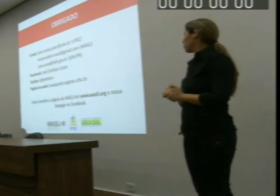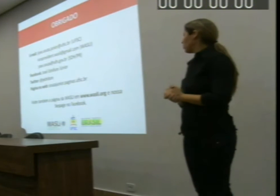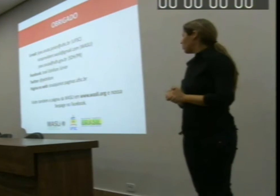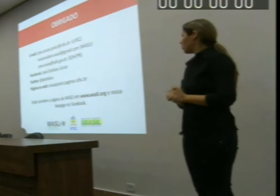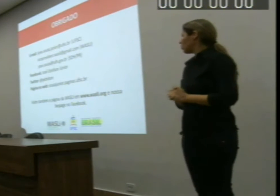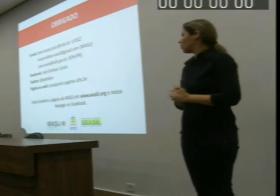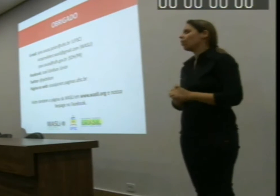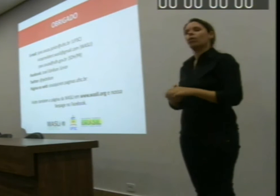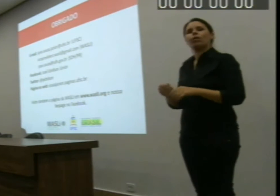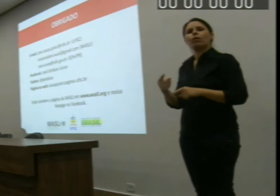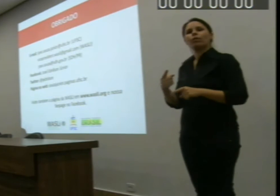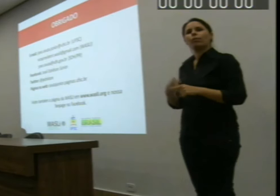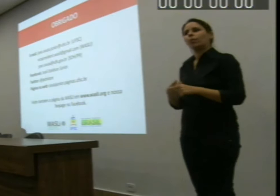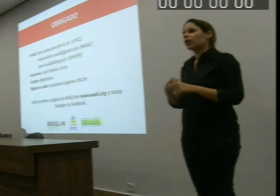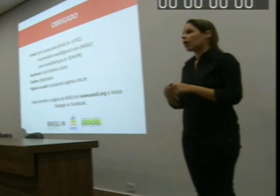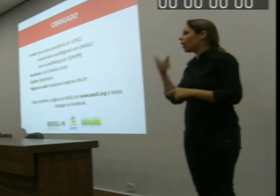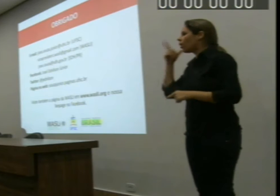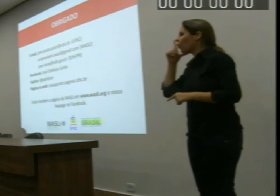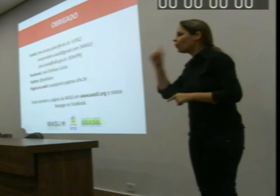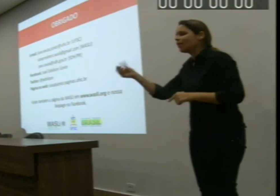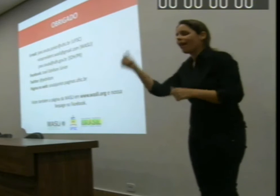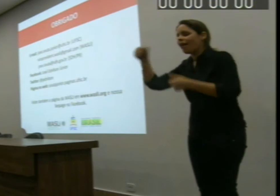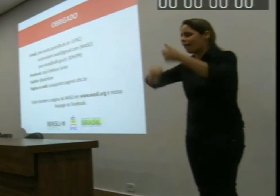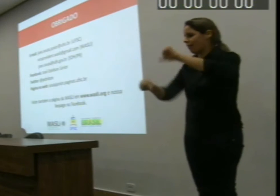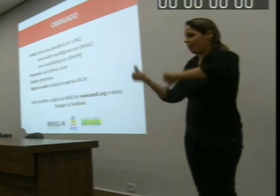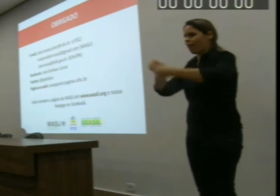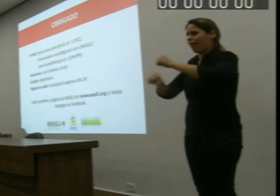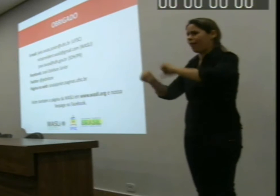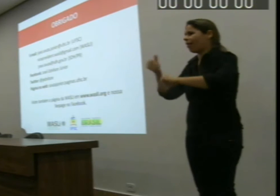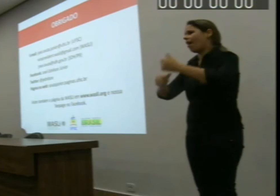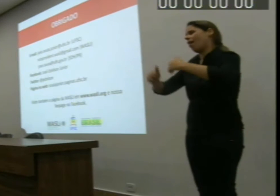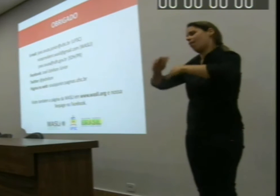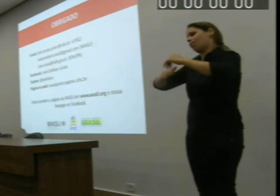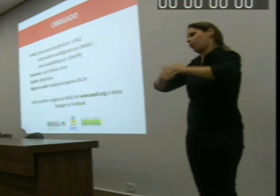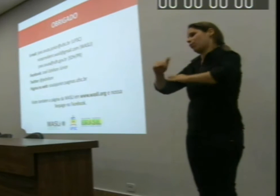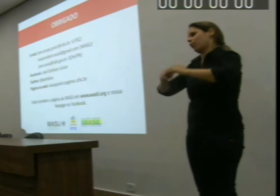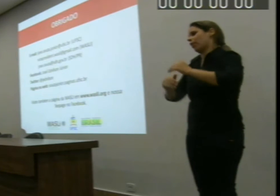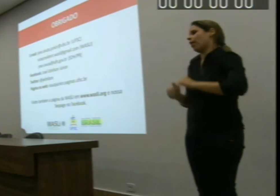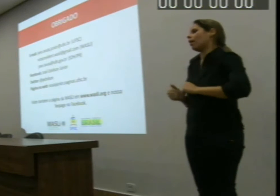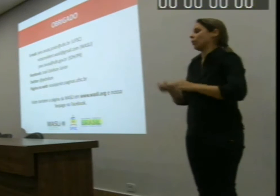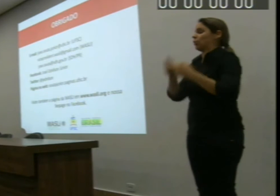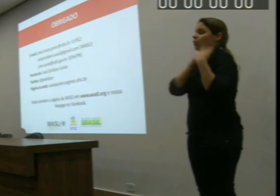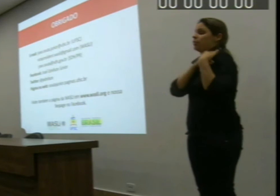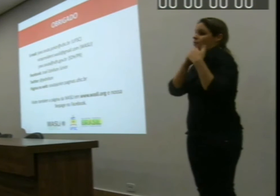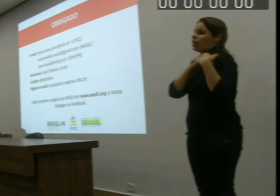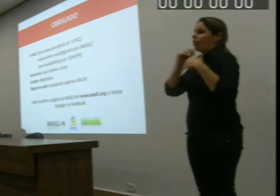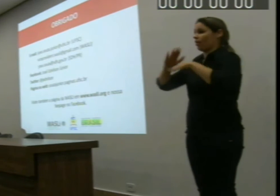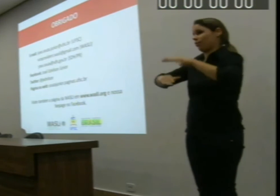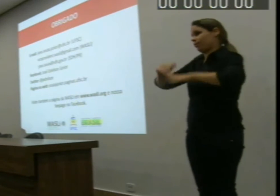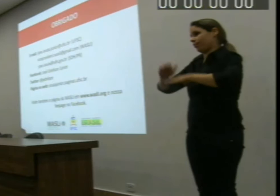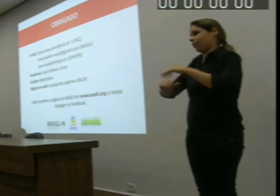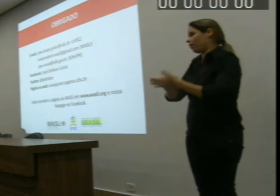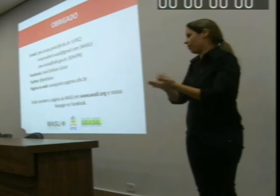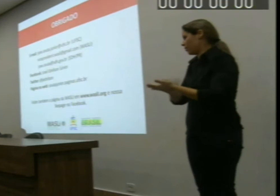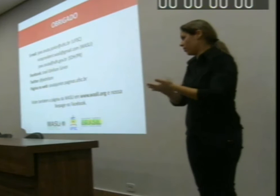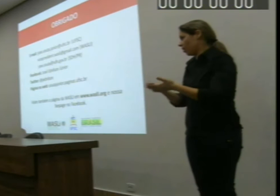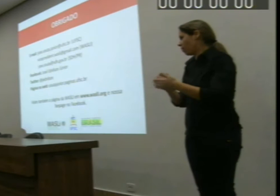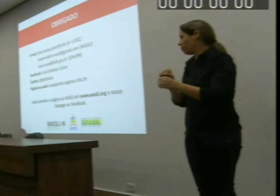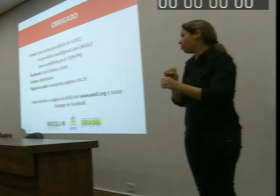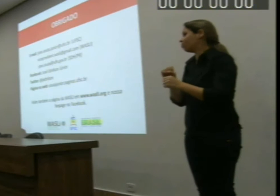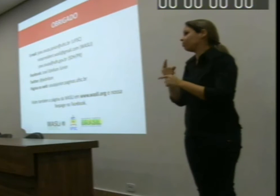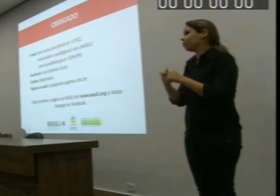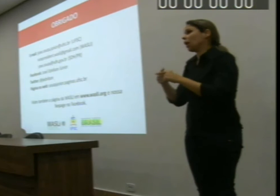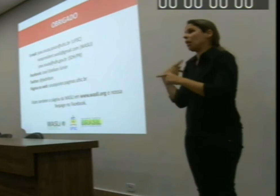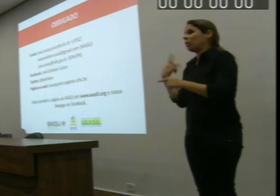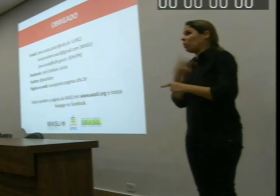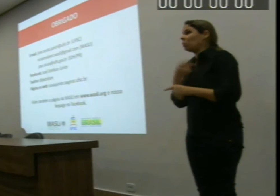eu te falei não tem como a gente avaliar não tem como você avaliar o comprometimento de profiss se você sequer sabe os limites da atuação